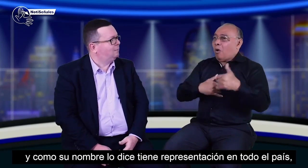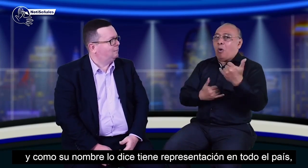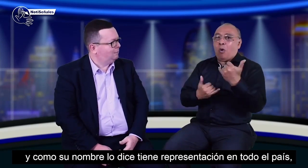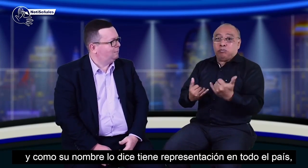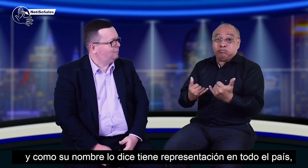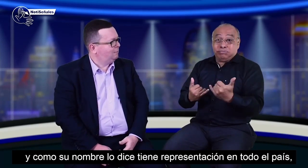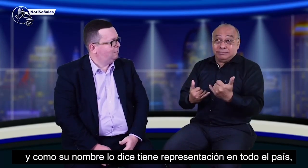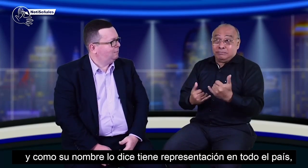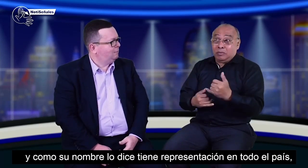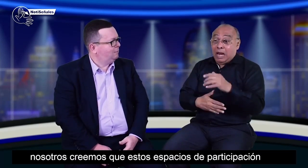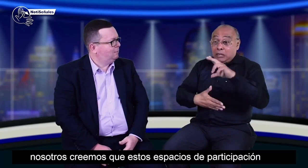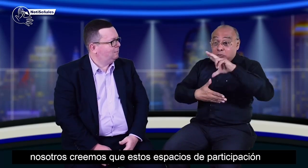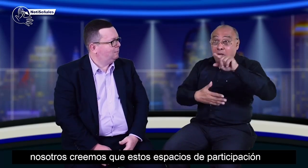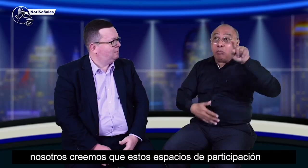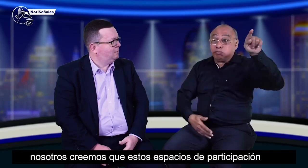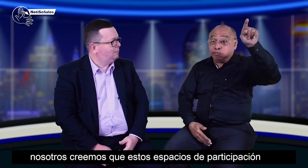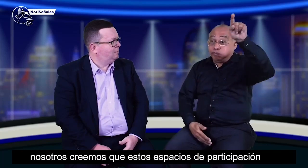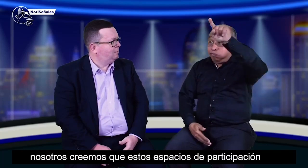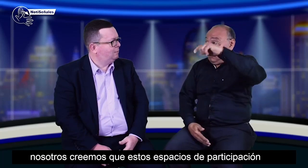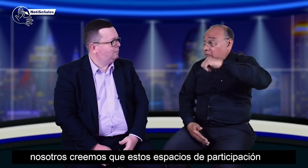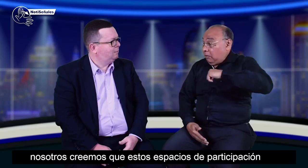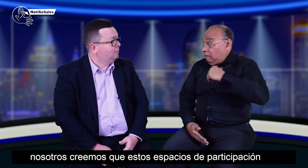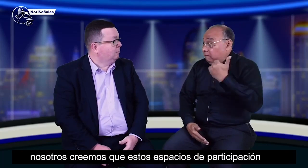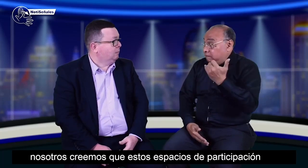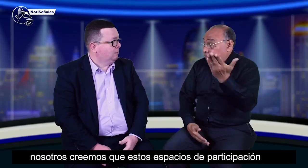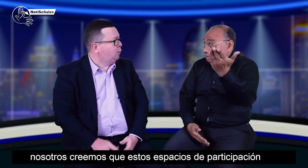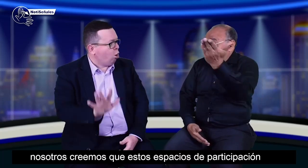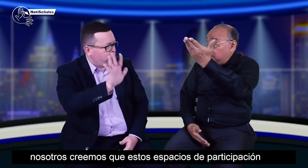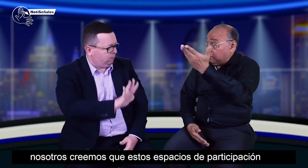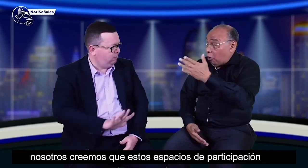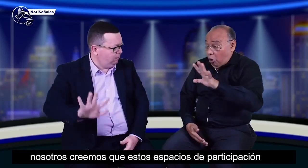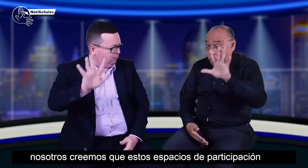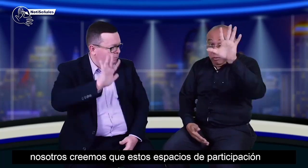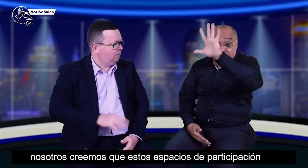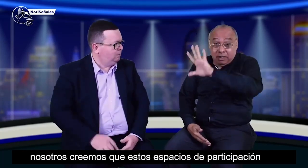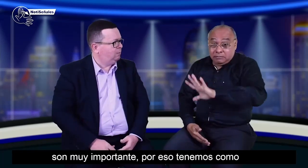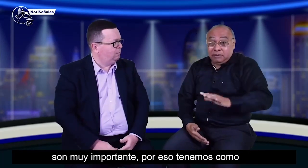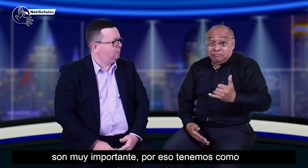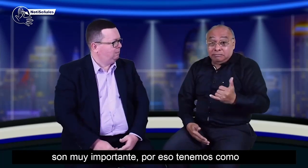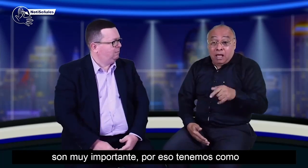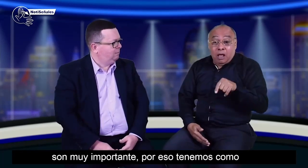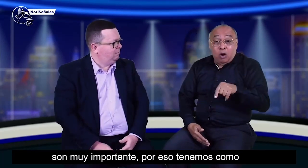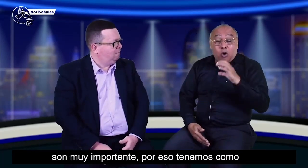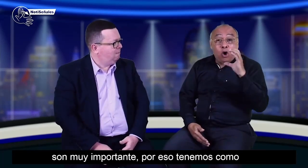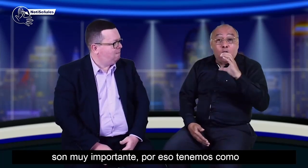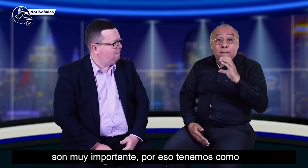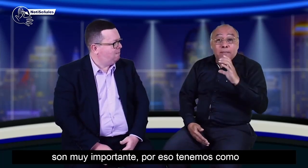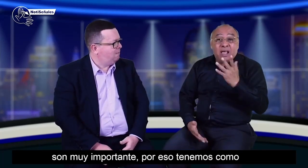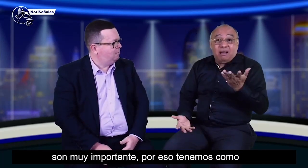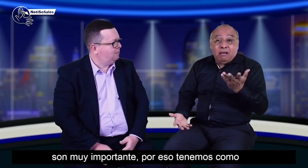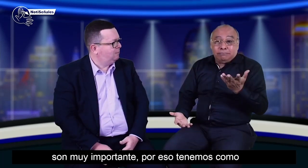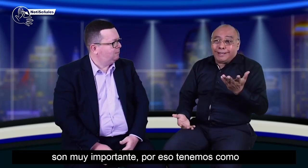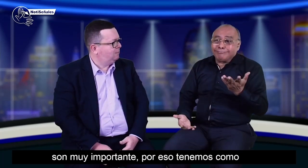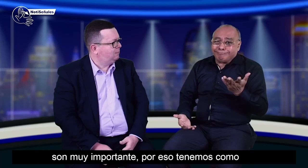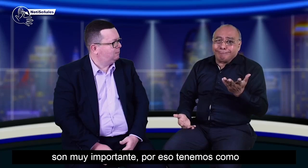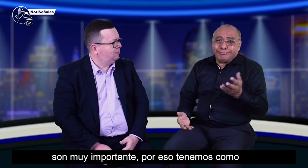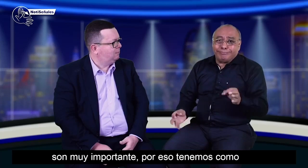en todo el país. Nosotros creemos que estos espacios de participación son muy importantes, por eso tenemos como